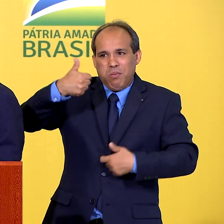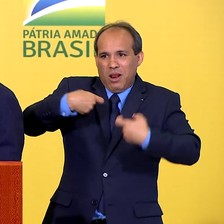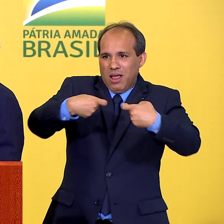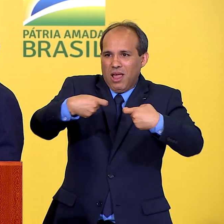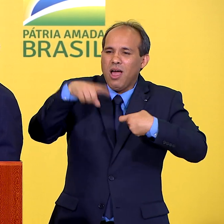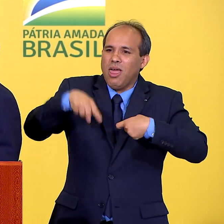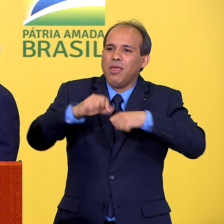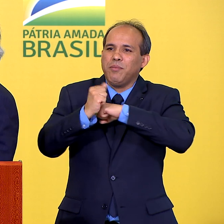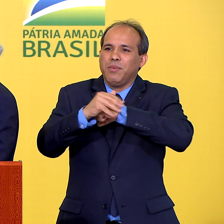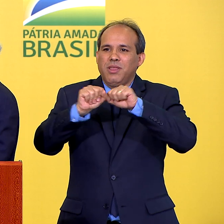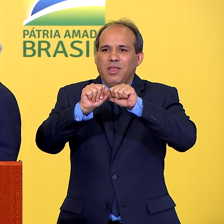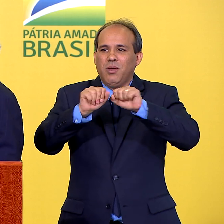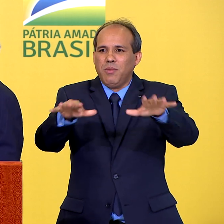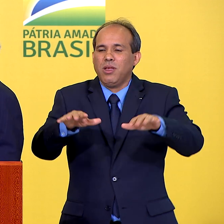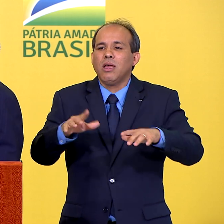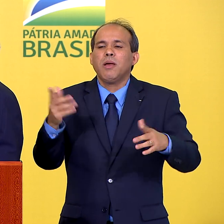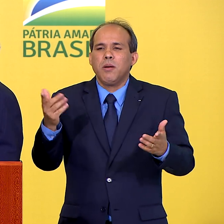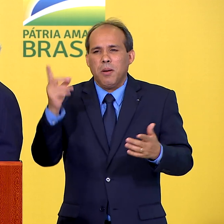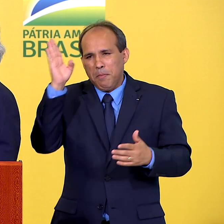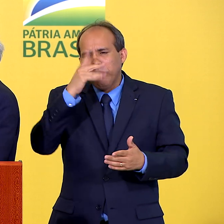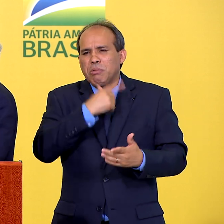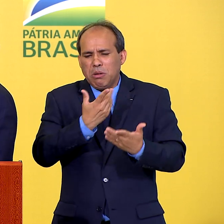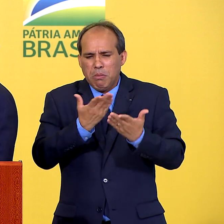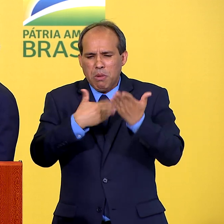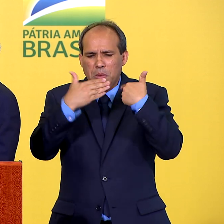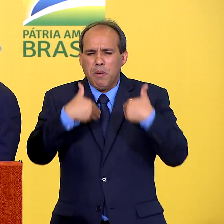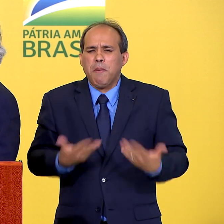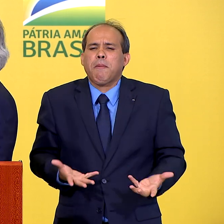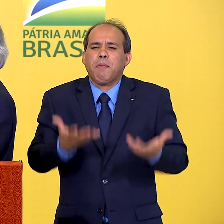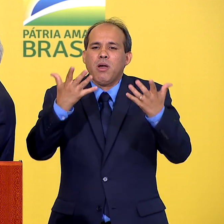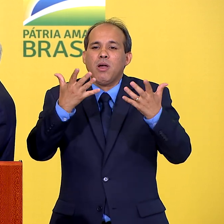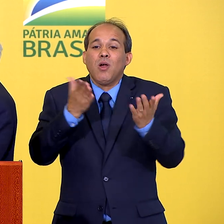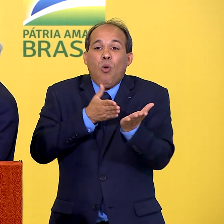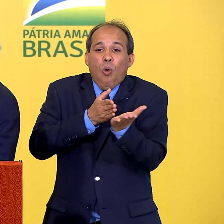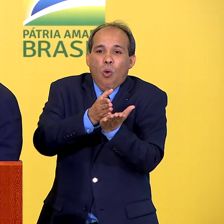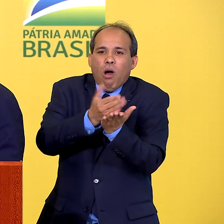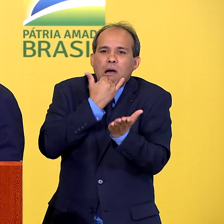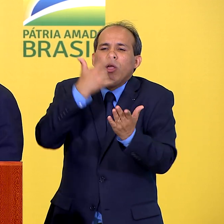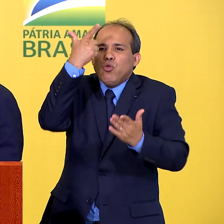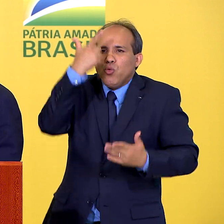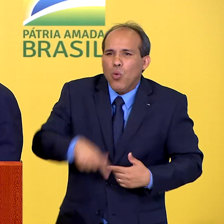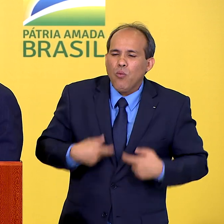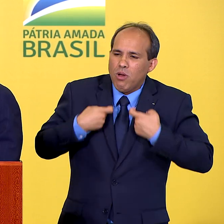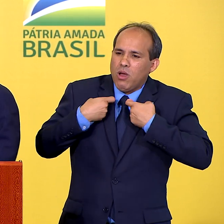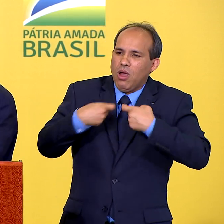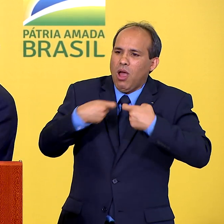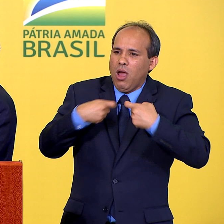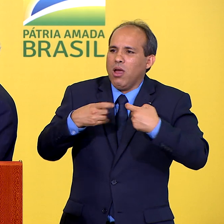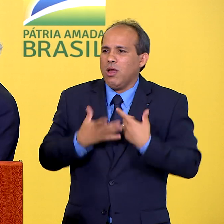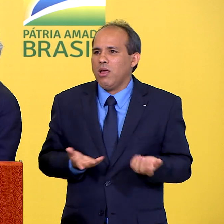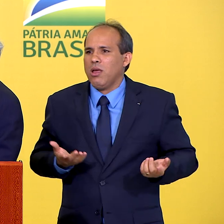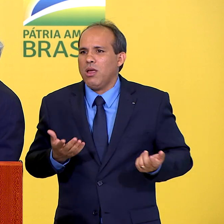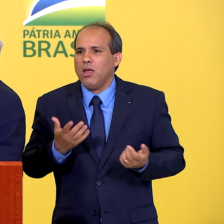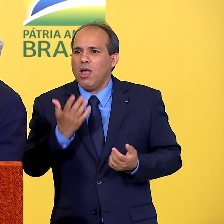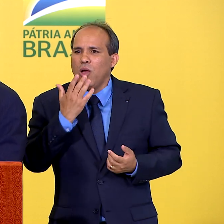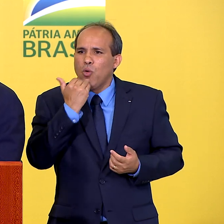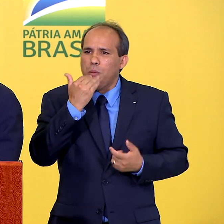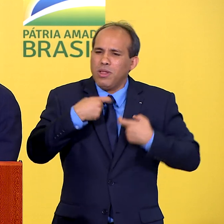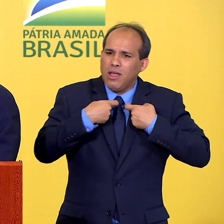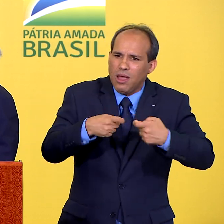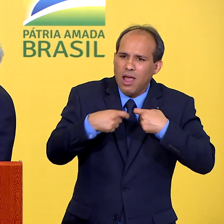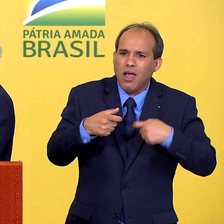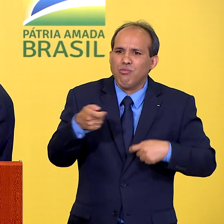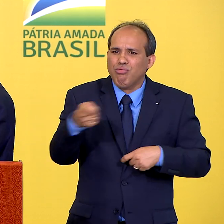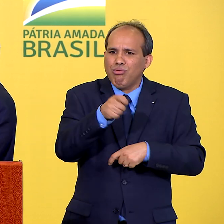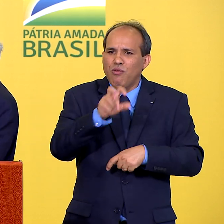que foi a pandemia, quando nos levantamos, começamos a caminhar de novo, fomos atingidos por uma segunda guerra, subiram alimentos, fertilizantes,